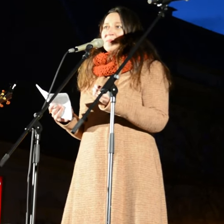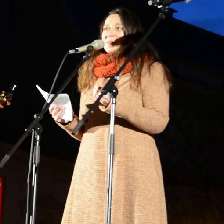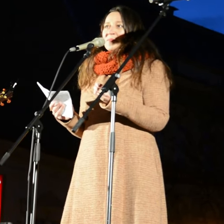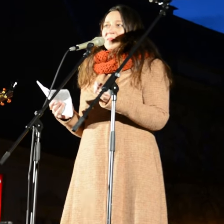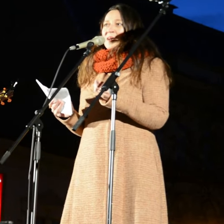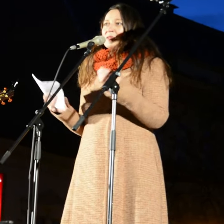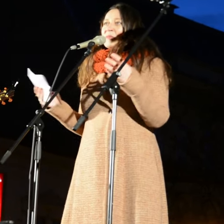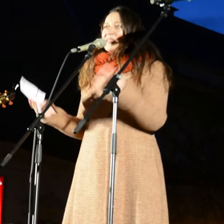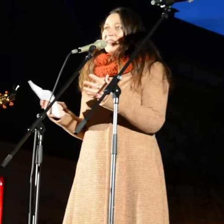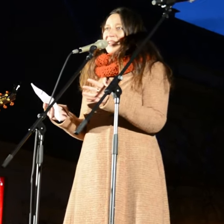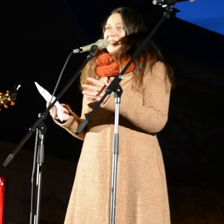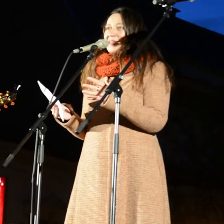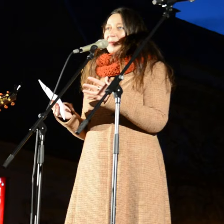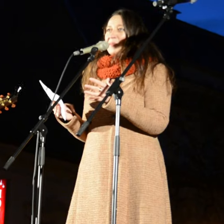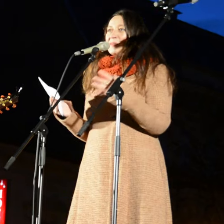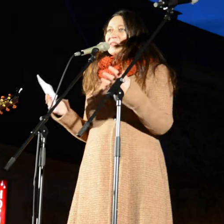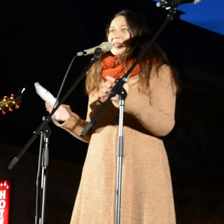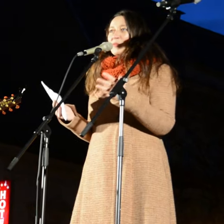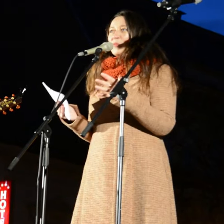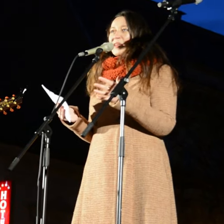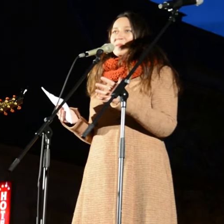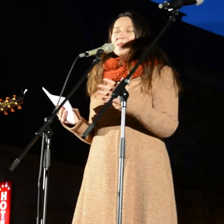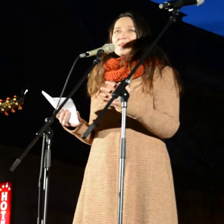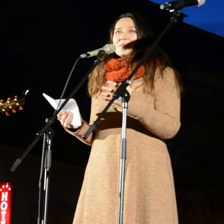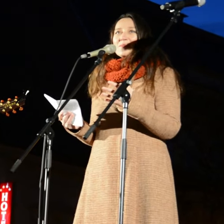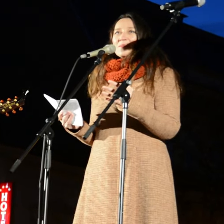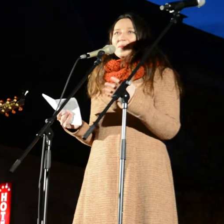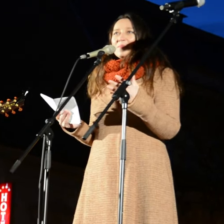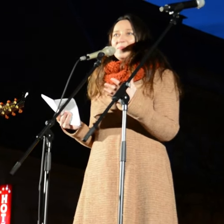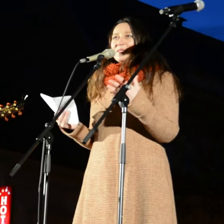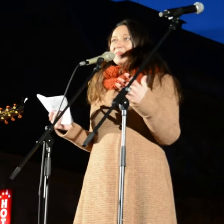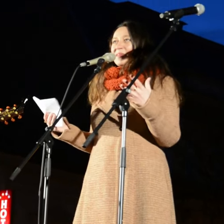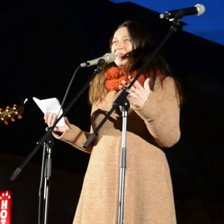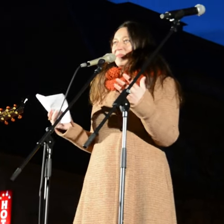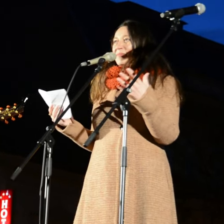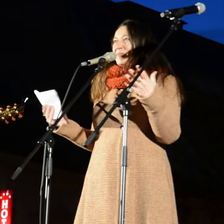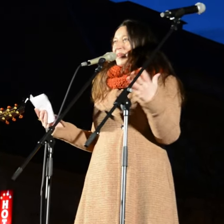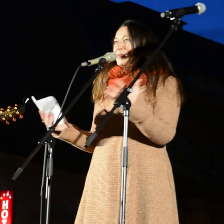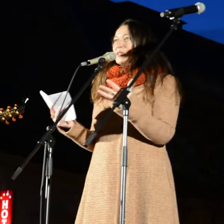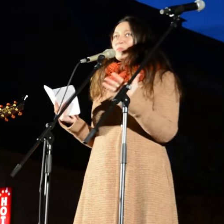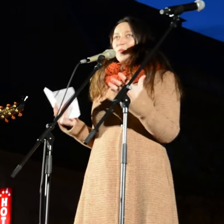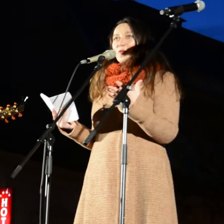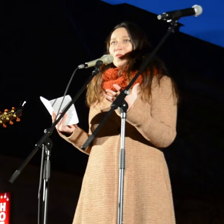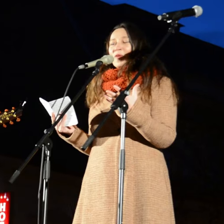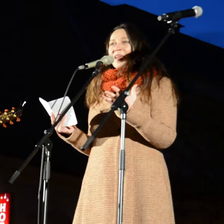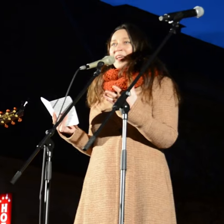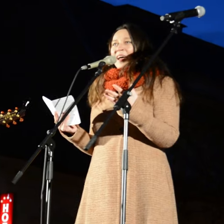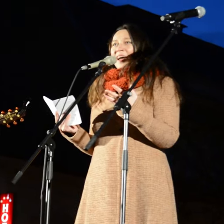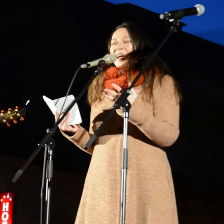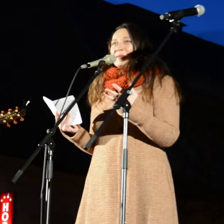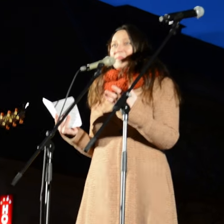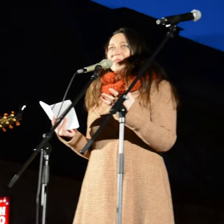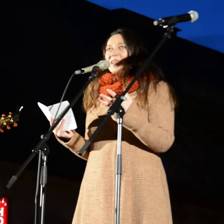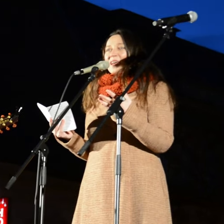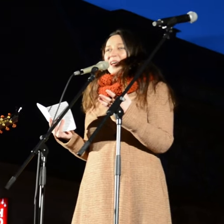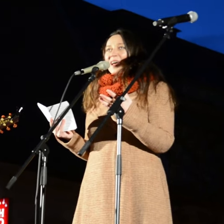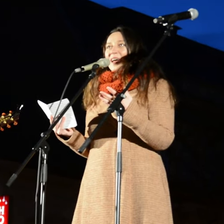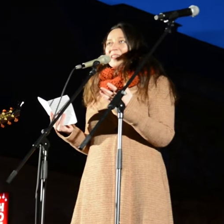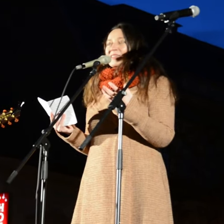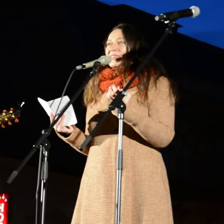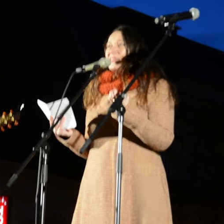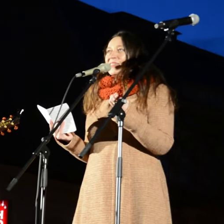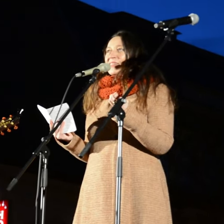vojne. A my sme jedna krajina, my sme jedna republika, my by sme mali byť spolu.